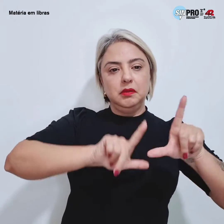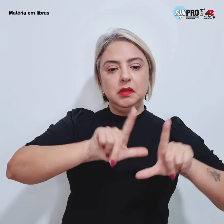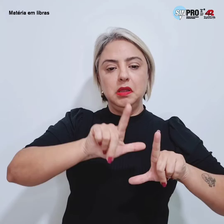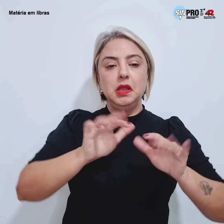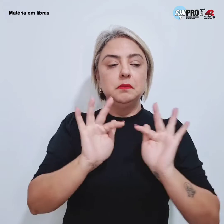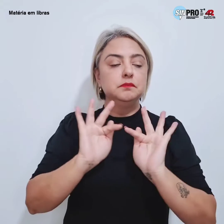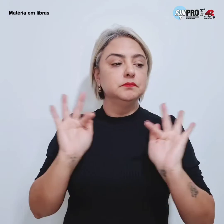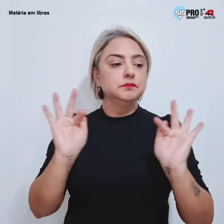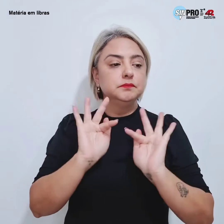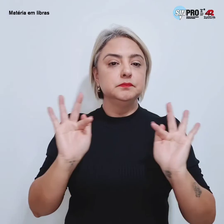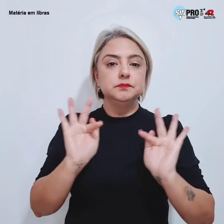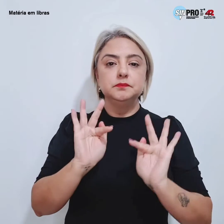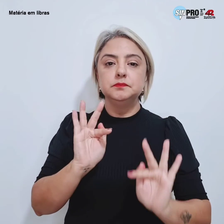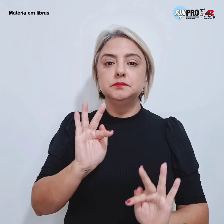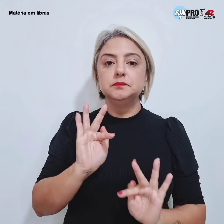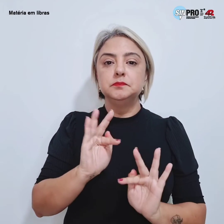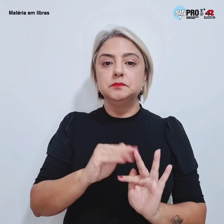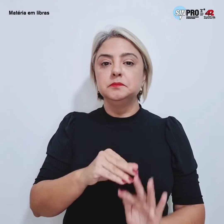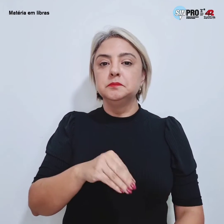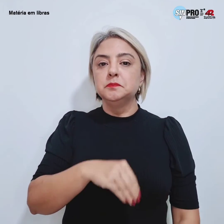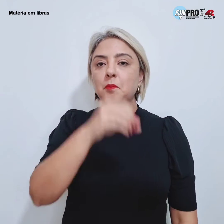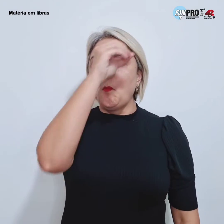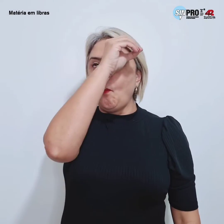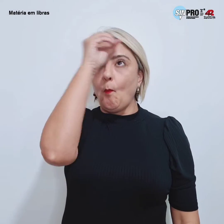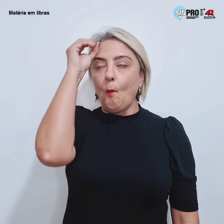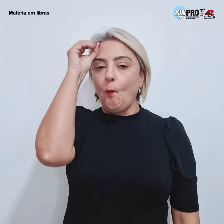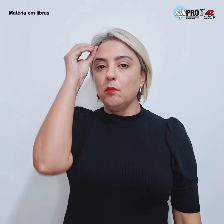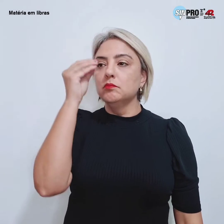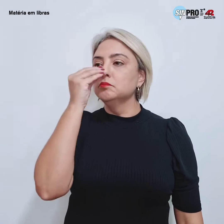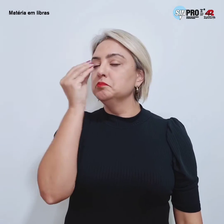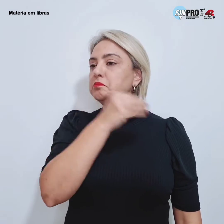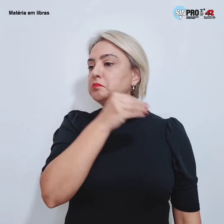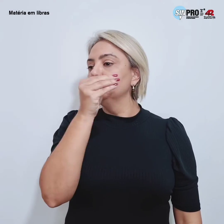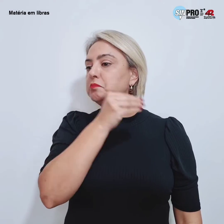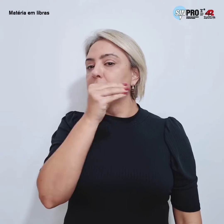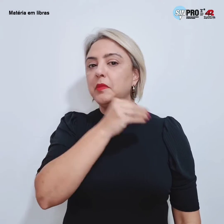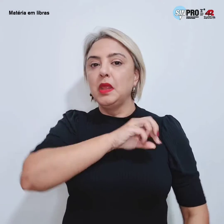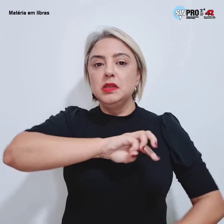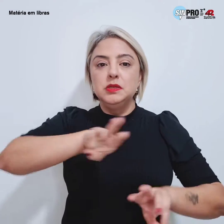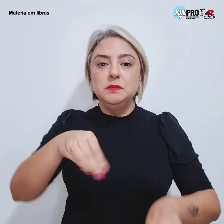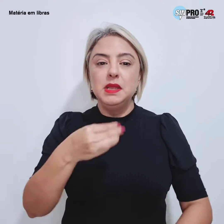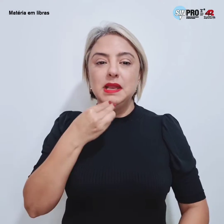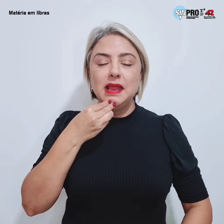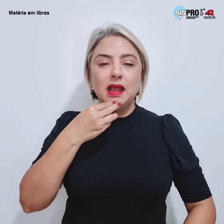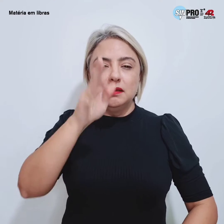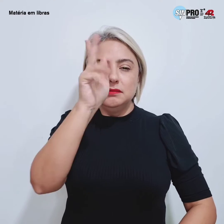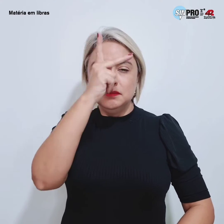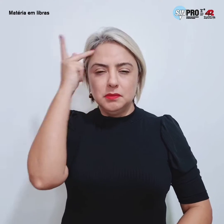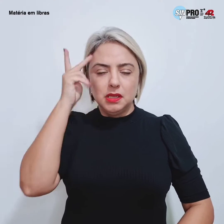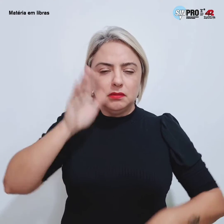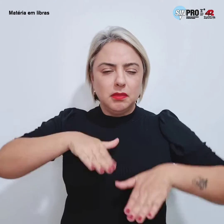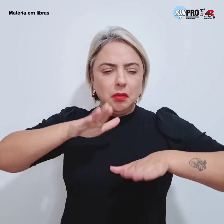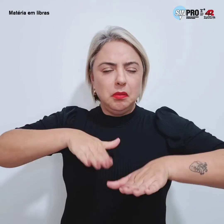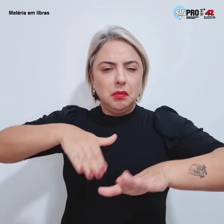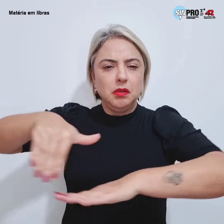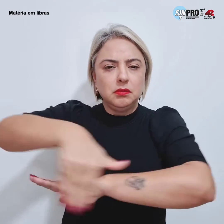simplesmente ignoraram centenas de milhares de brasileiros em marcha nas ruas de todo o país,